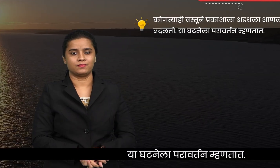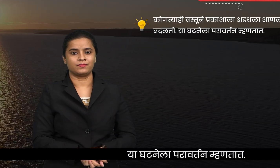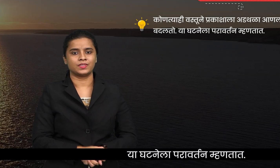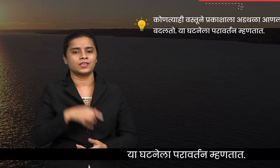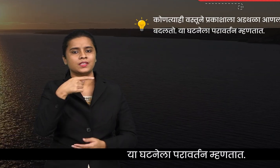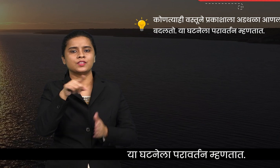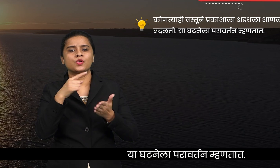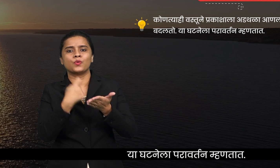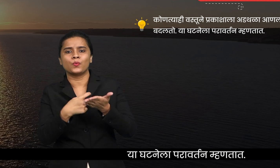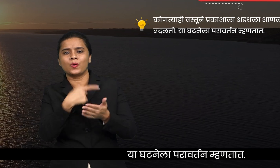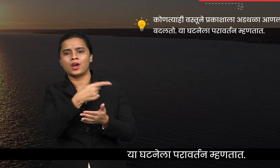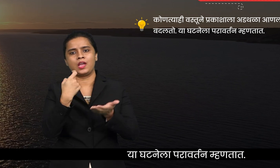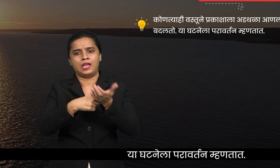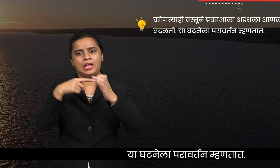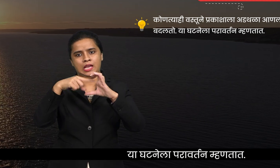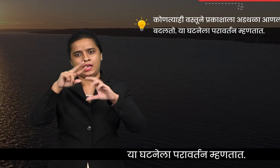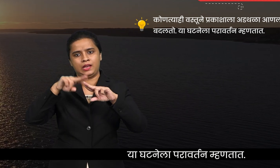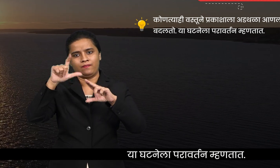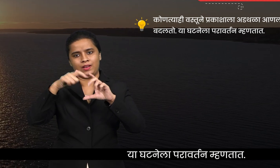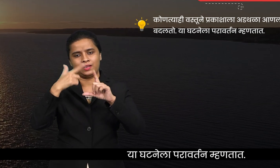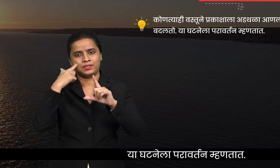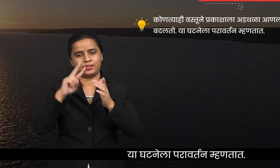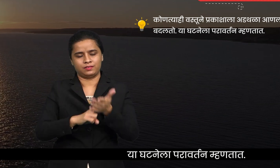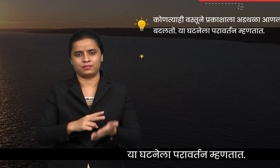या घटनेला परावर्तन म्हणतात.